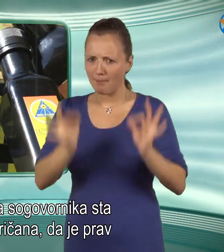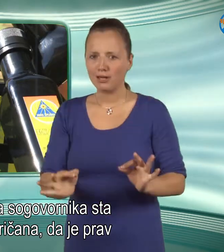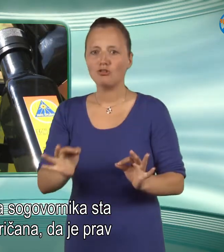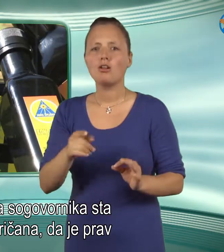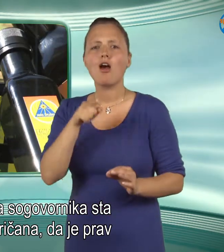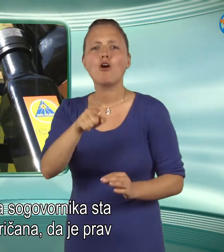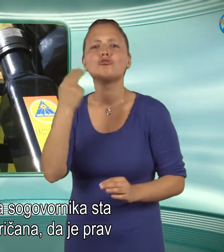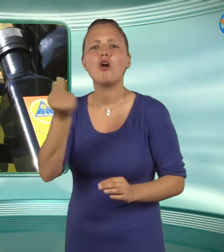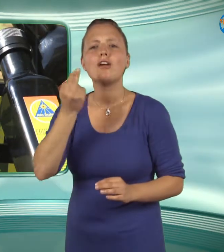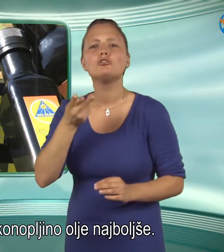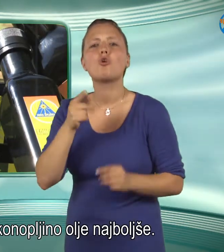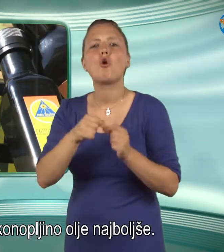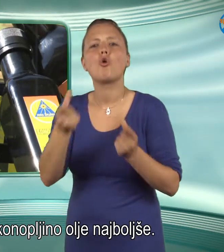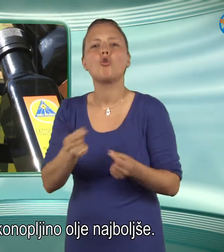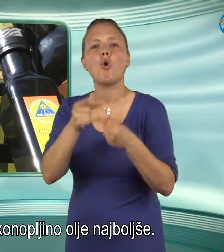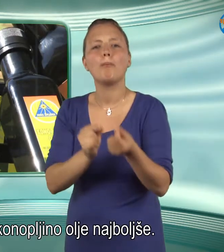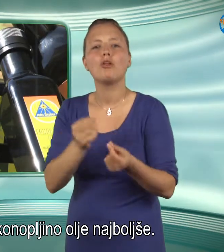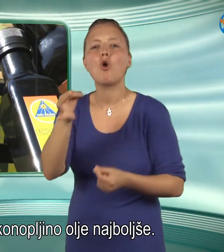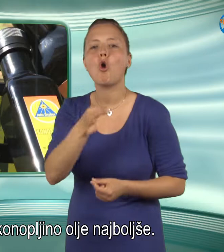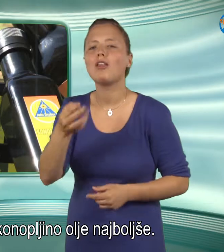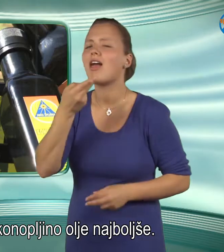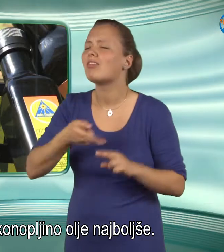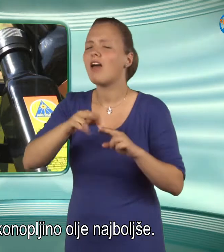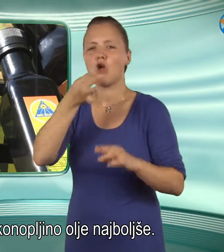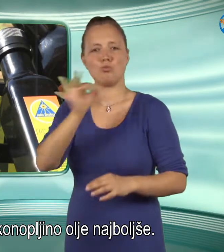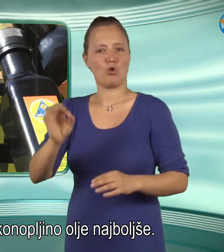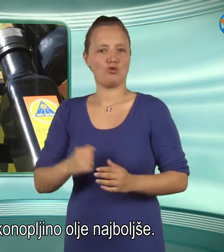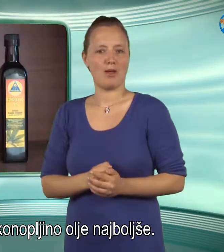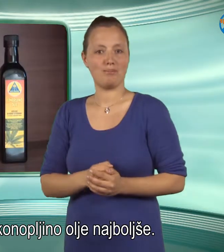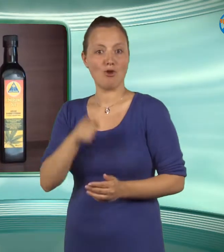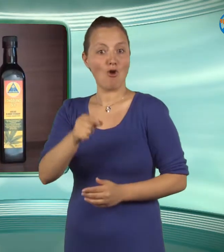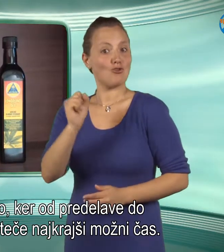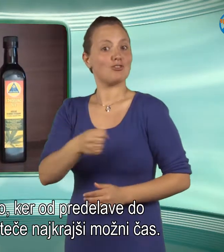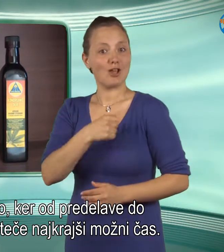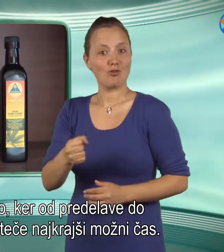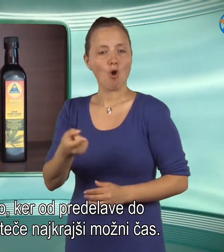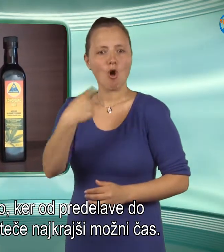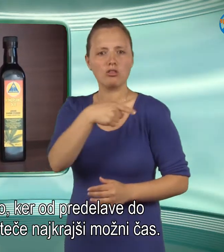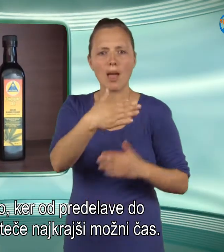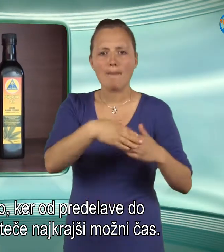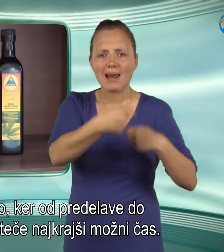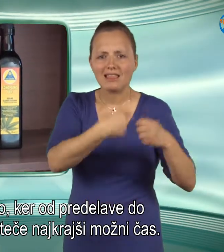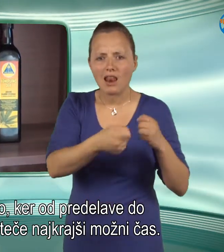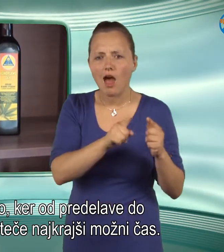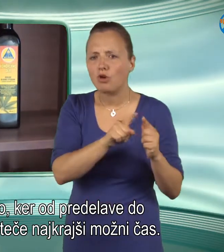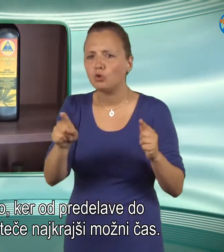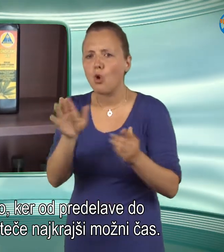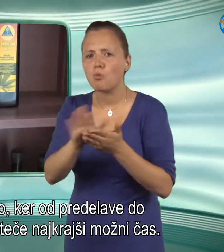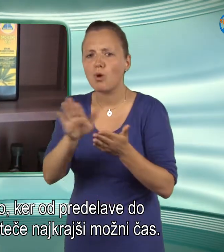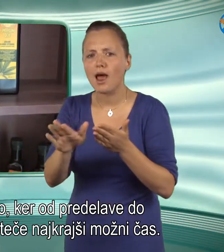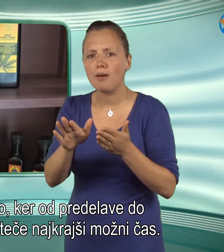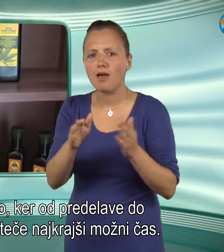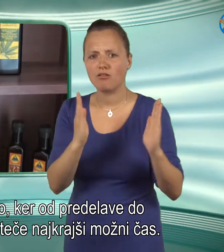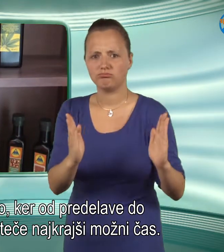slovensko konopljino olje najboljše. To pa zato, ker od predelave do